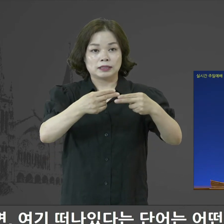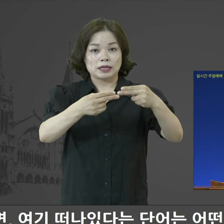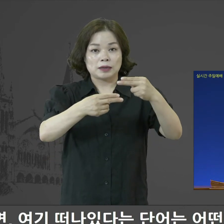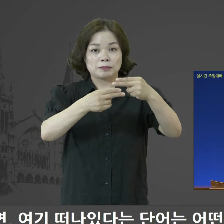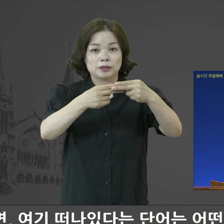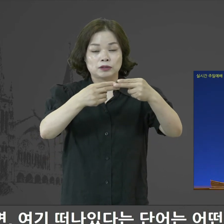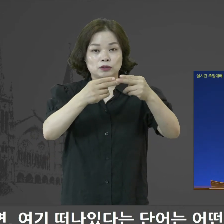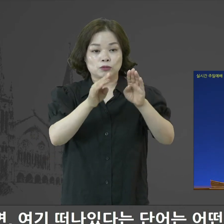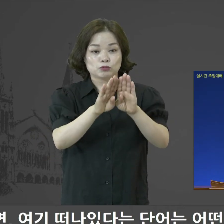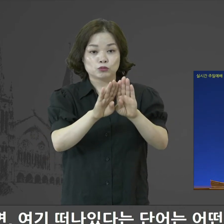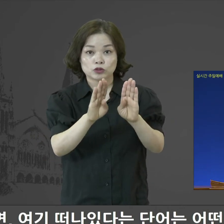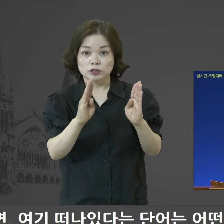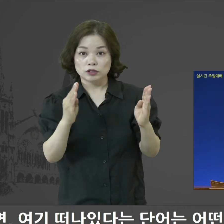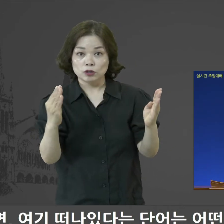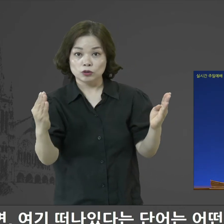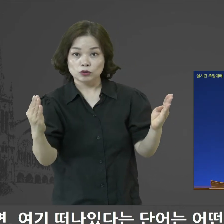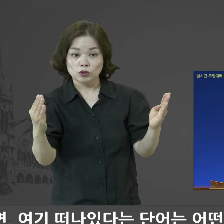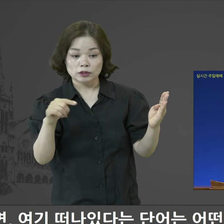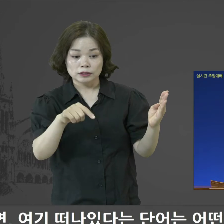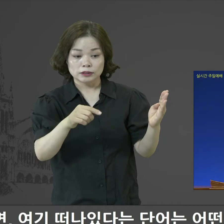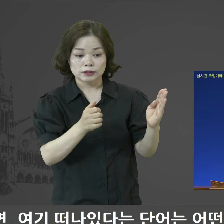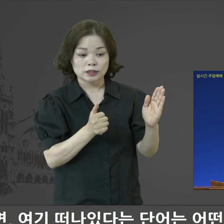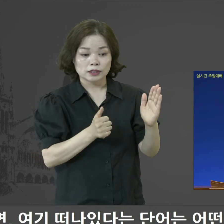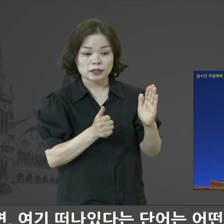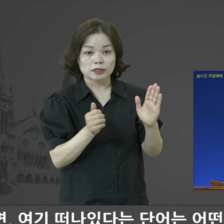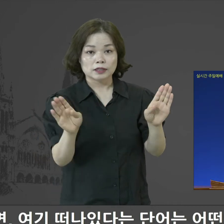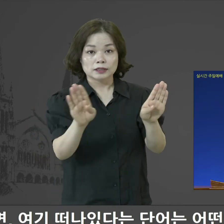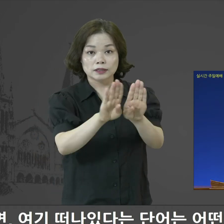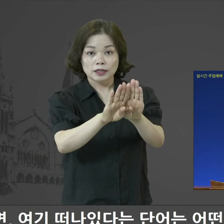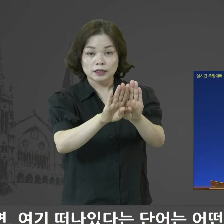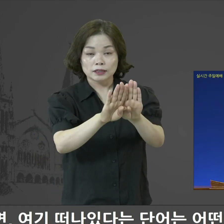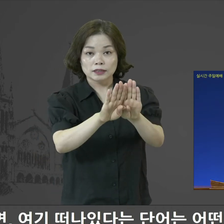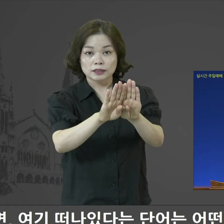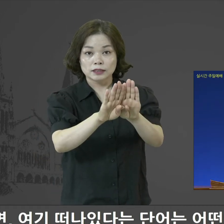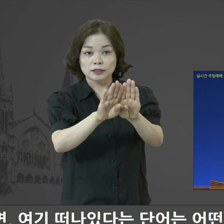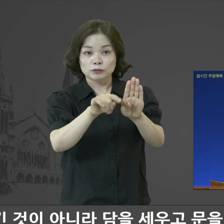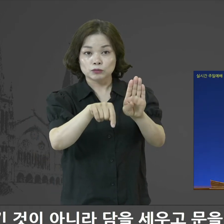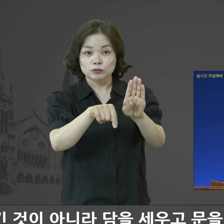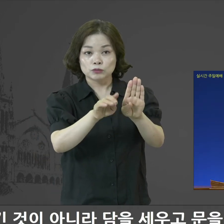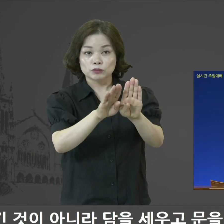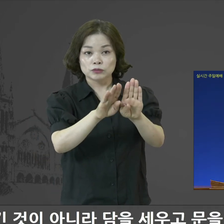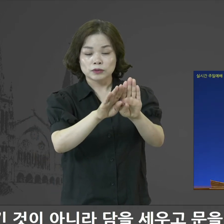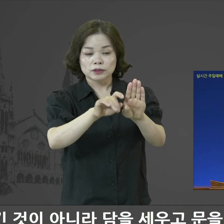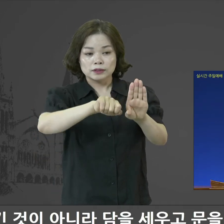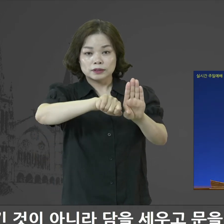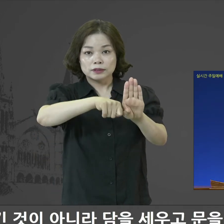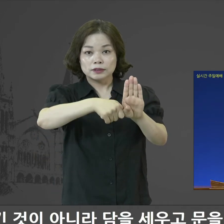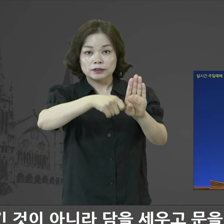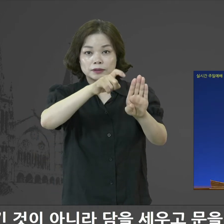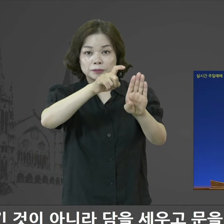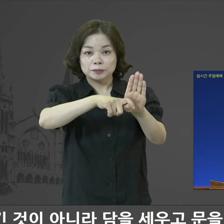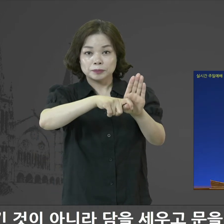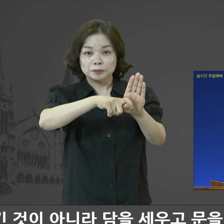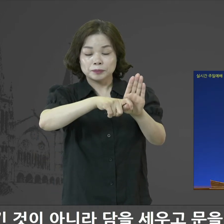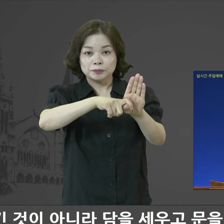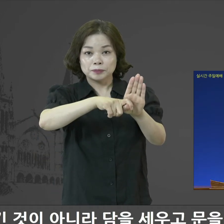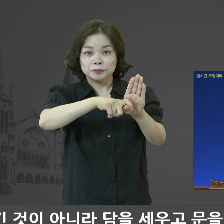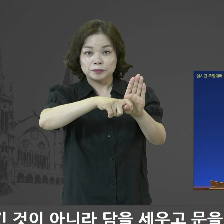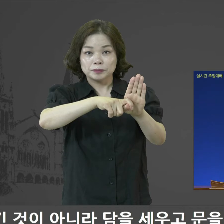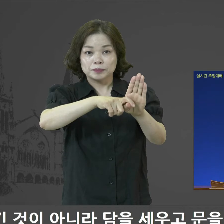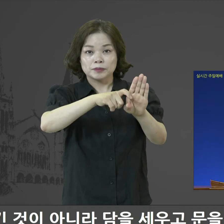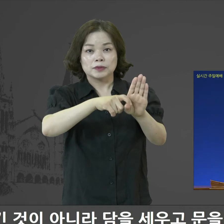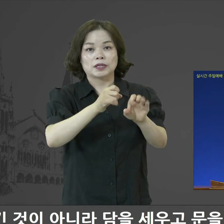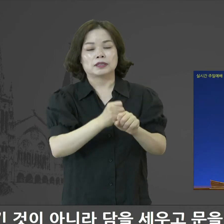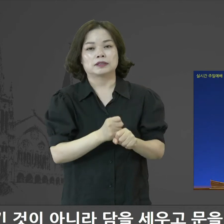열고 그 문을 닫은 다음 그 문에 자물쇠를 걸거나 아니면 시건장치를